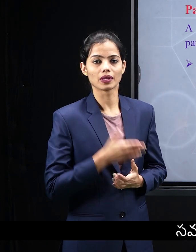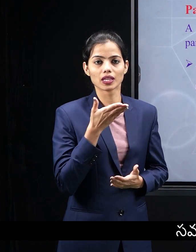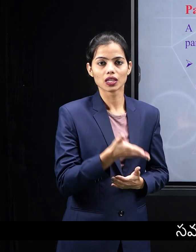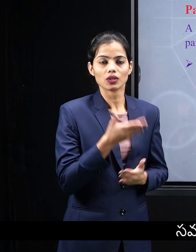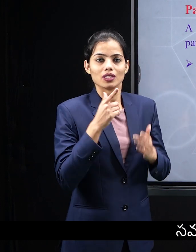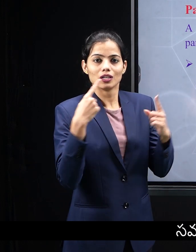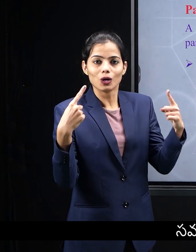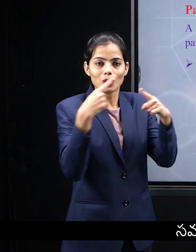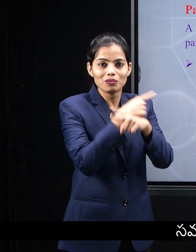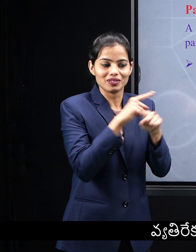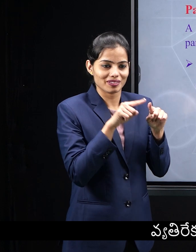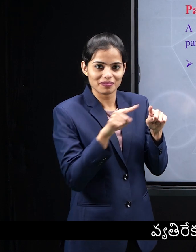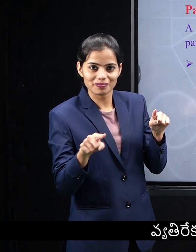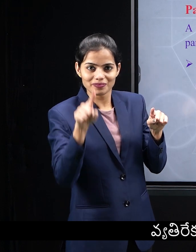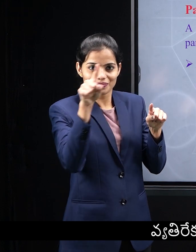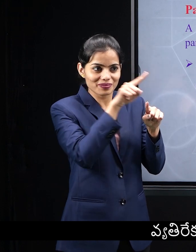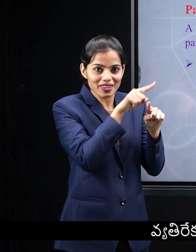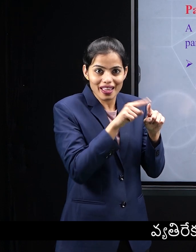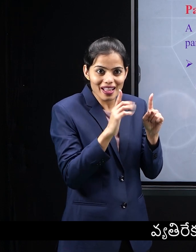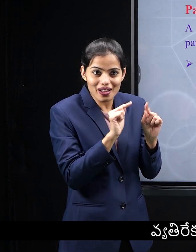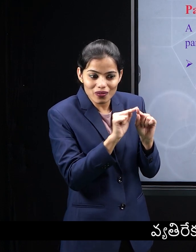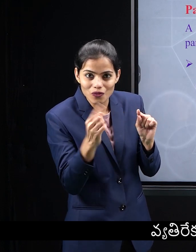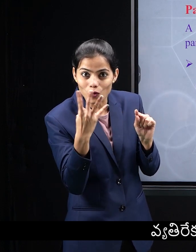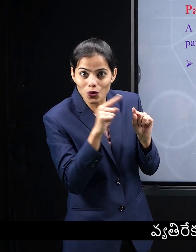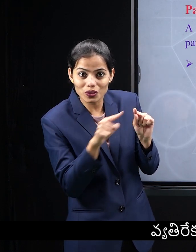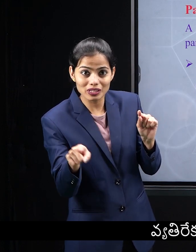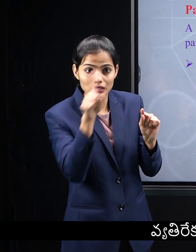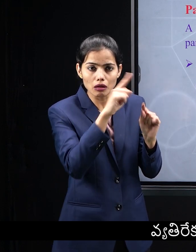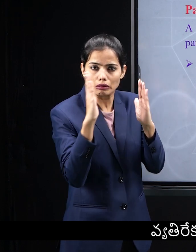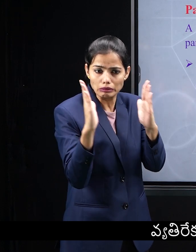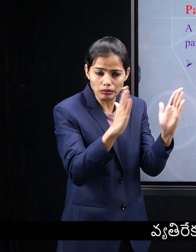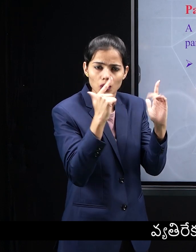సమాంతర చతుర్భుజం యొక్క వ్యతిరేక భుజాలు సమానంగా ఉంటాయి.